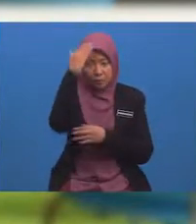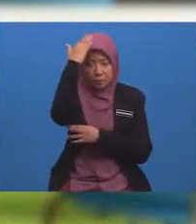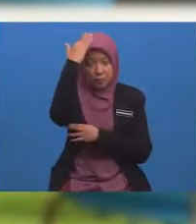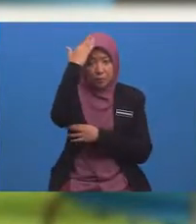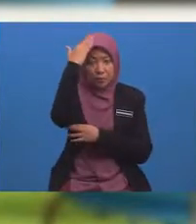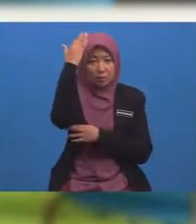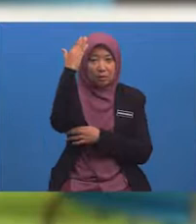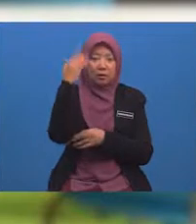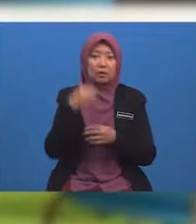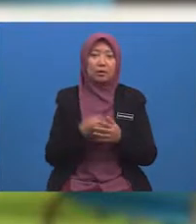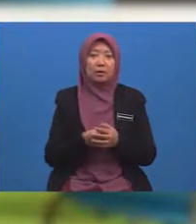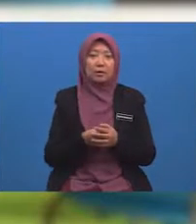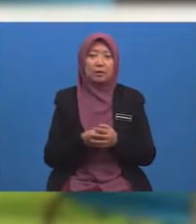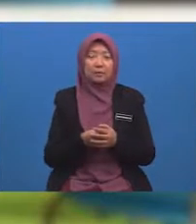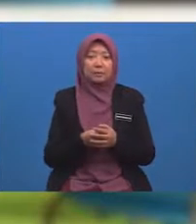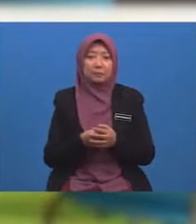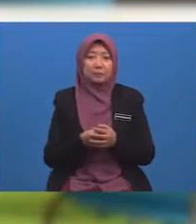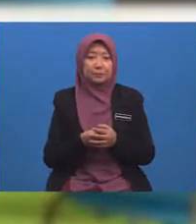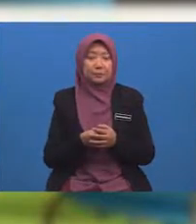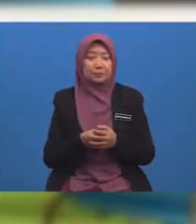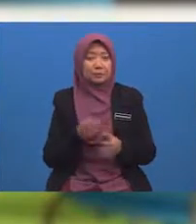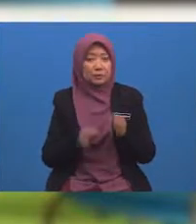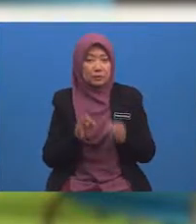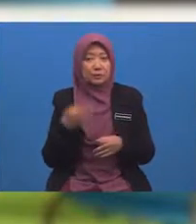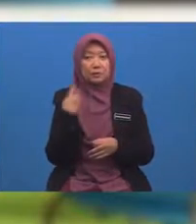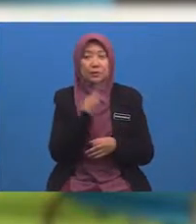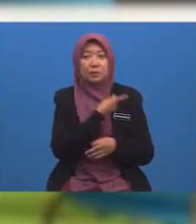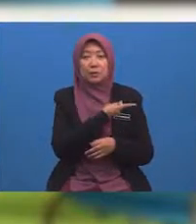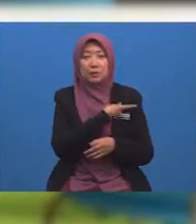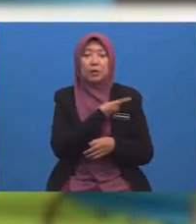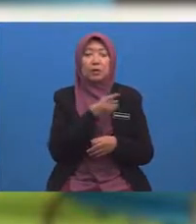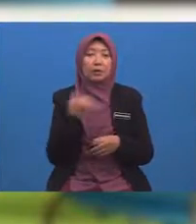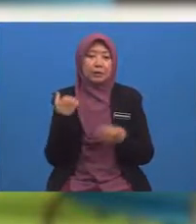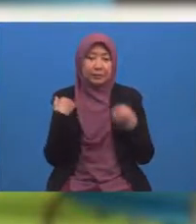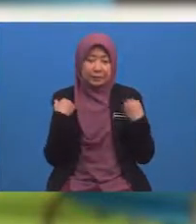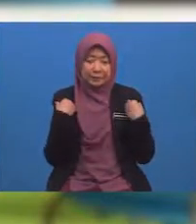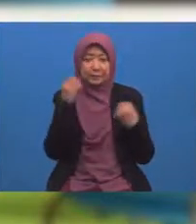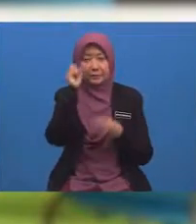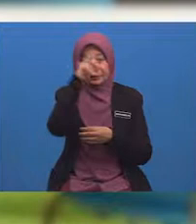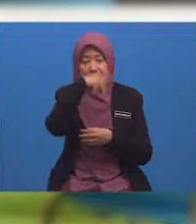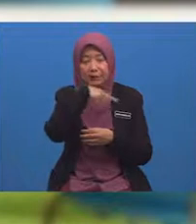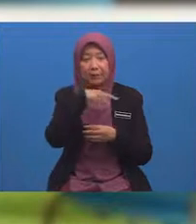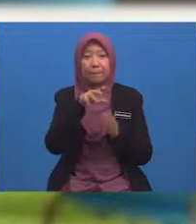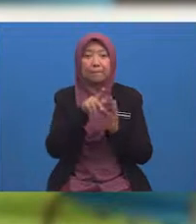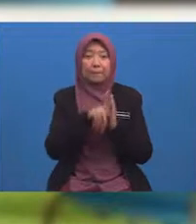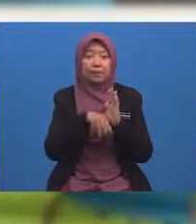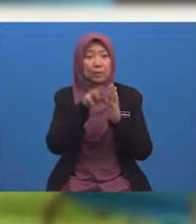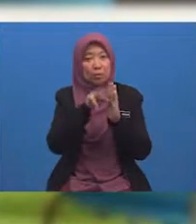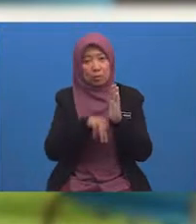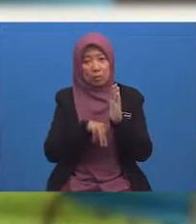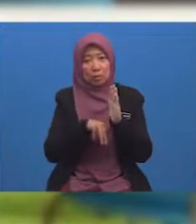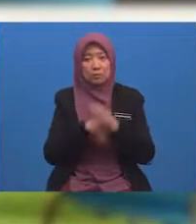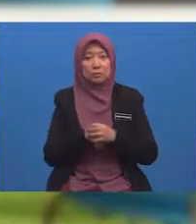Alhamdulillah, sekiranya murid-murid ada sifat pemurah. Itu adalah sifat